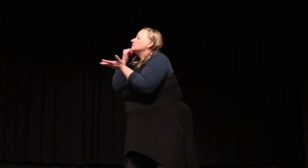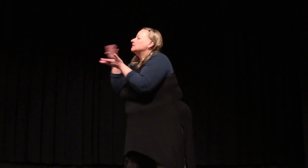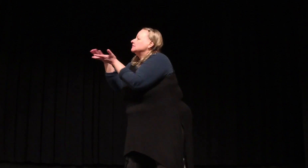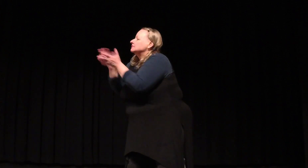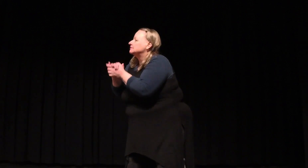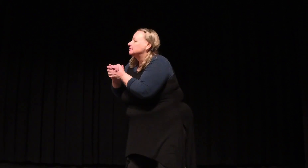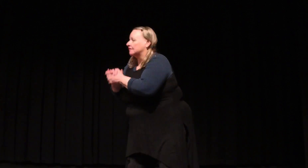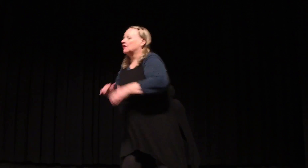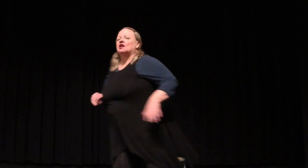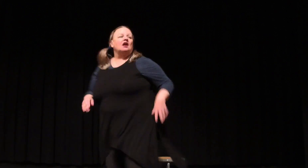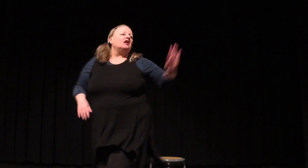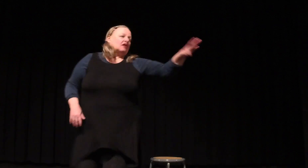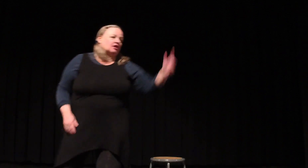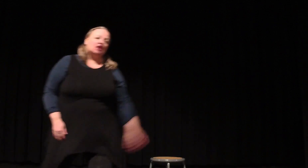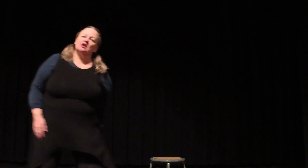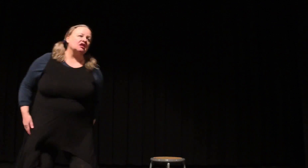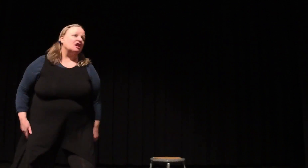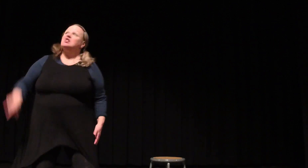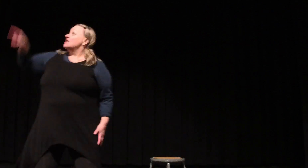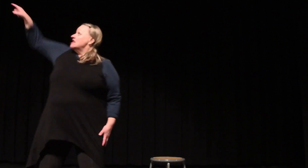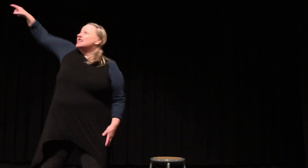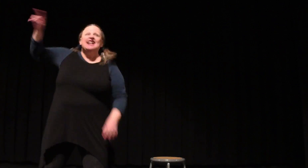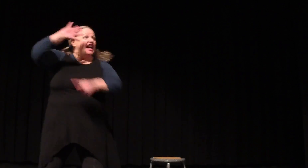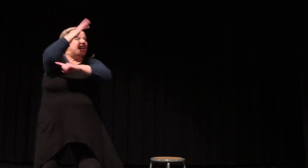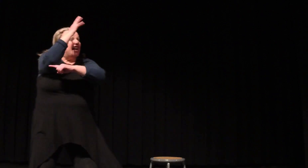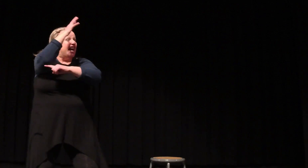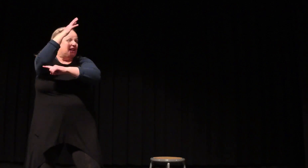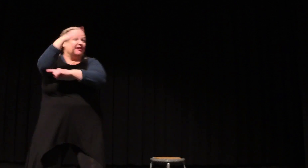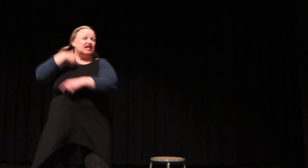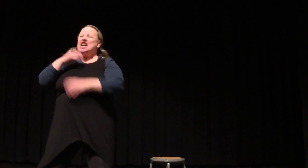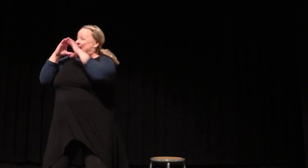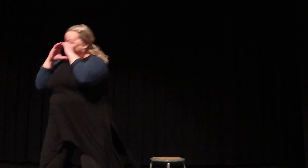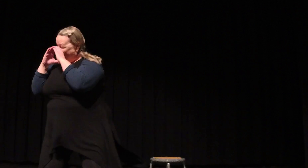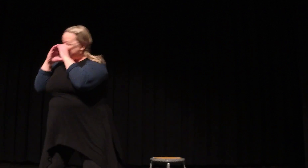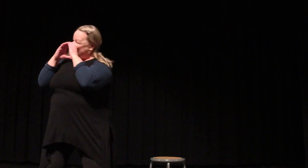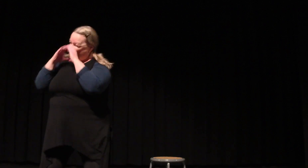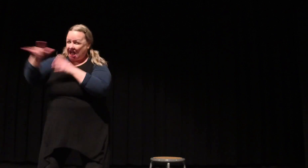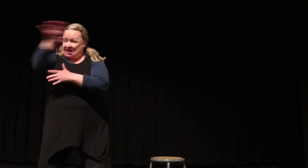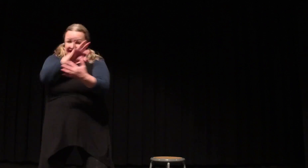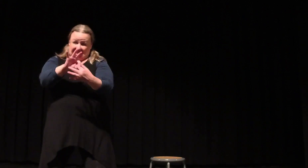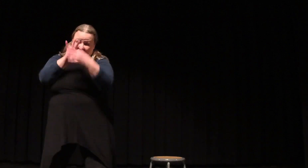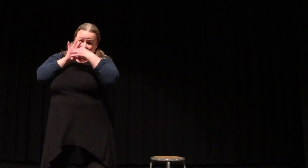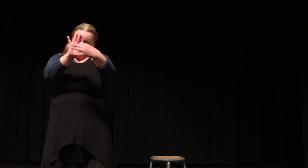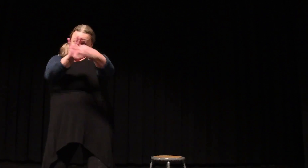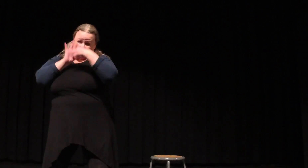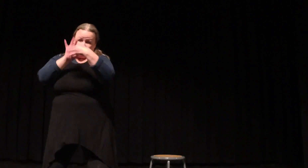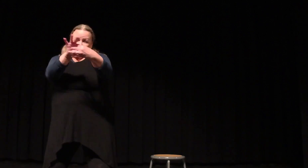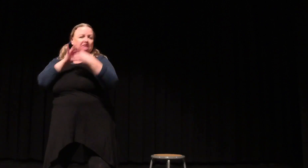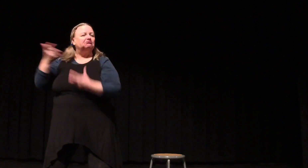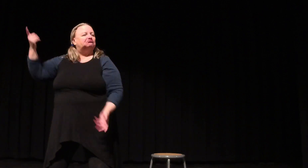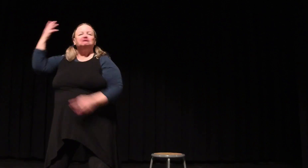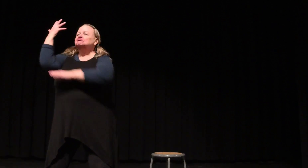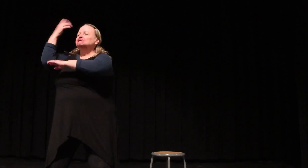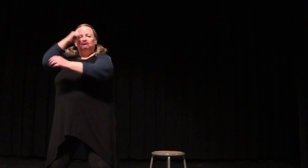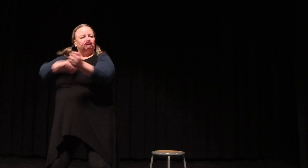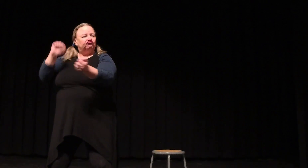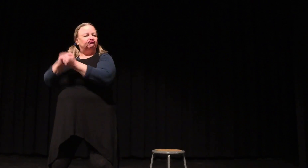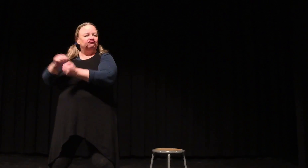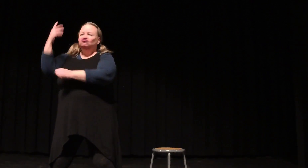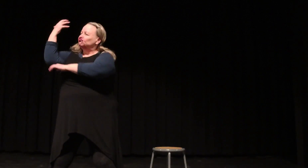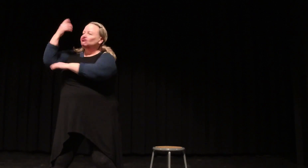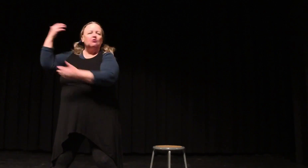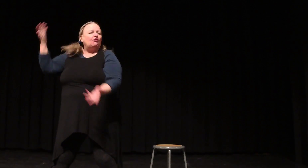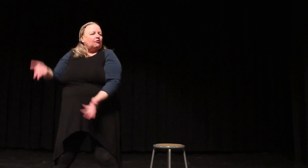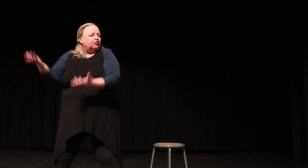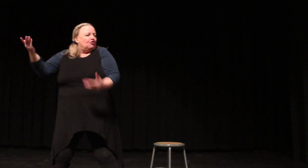elle dit que vous avez besoin d'aide. Qu'est-ce qui se passe? Ben là, cet arbre-là, gars, j'ai crié Timber, là. Même l'audience m'a aidé, là. Puis,